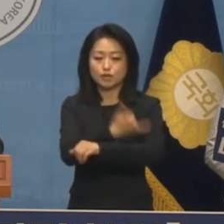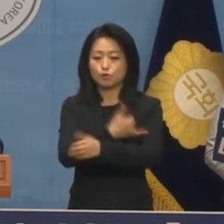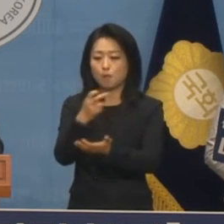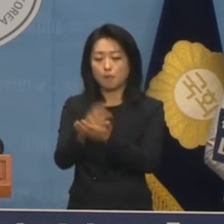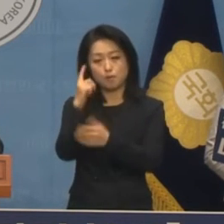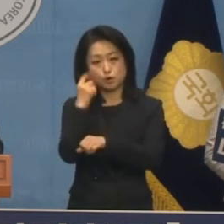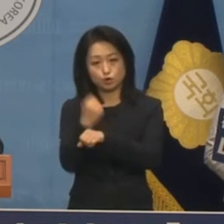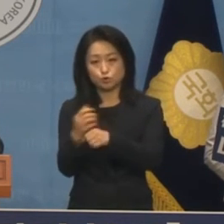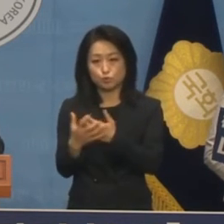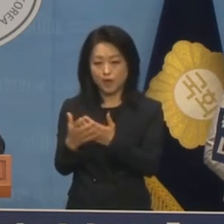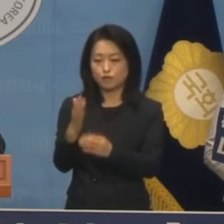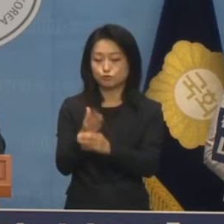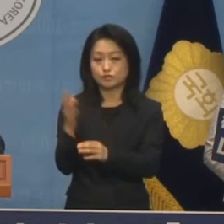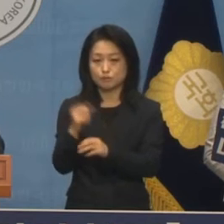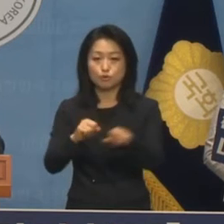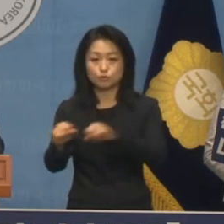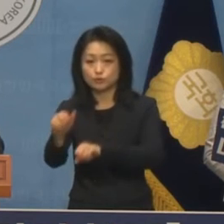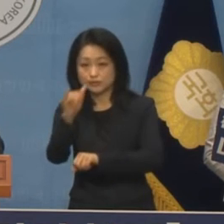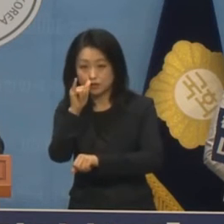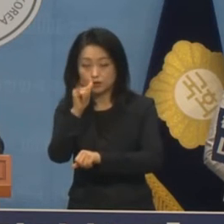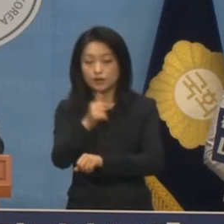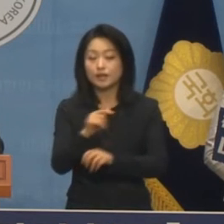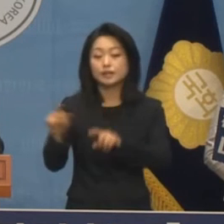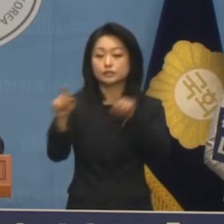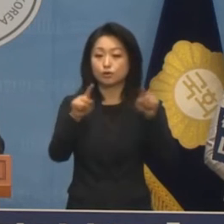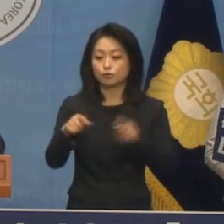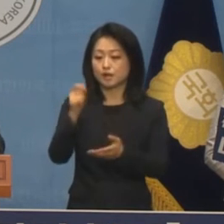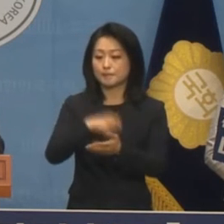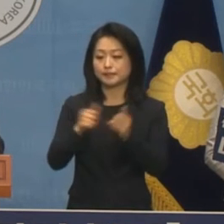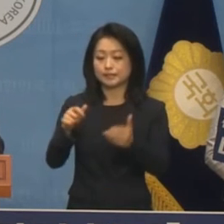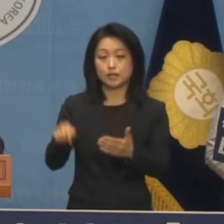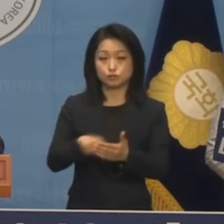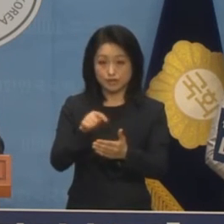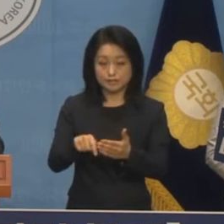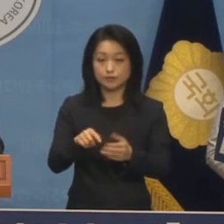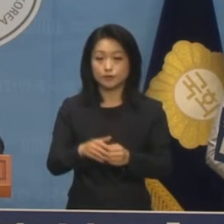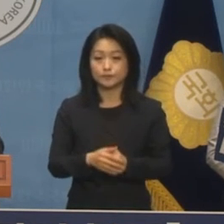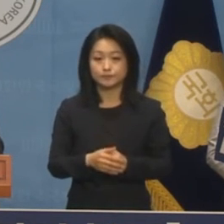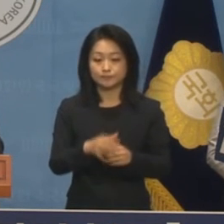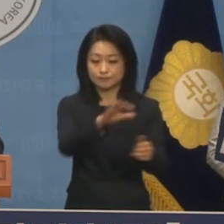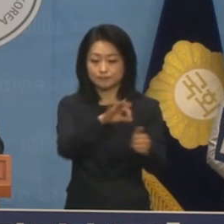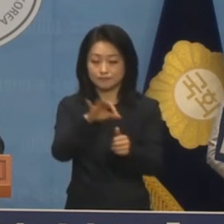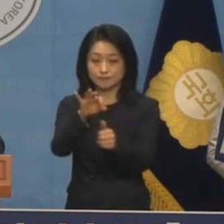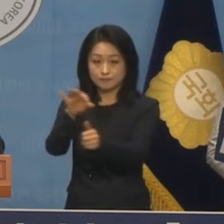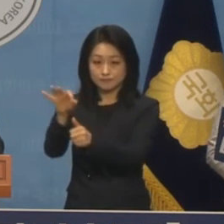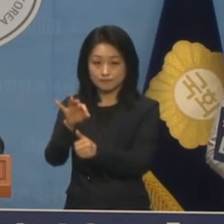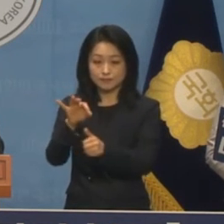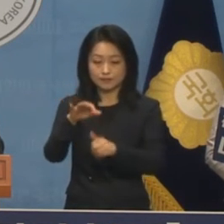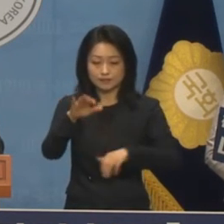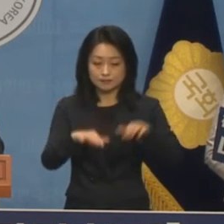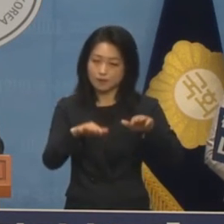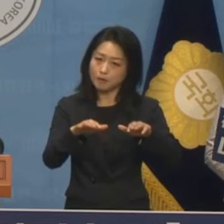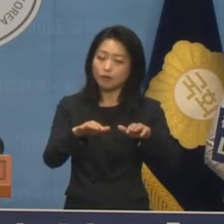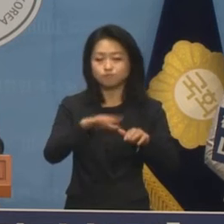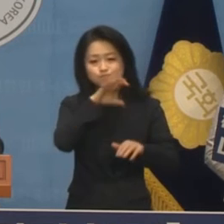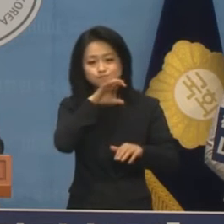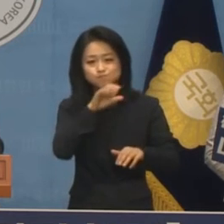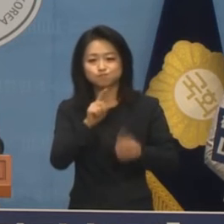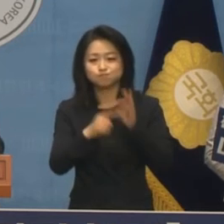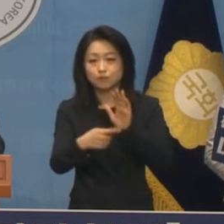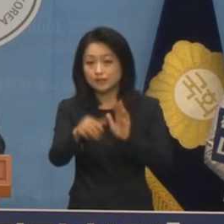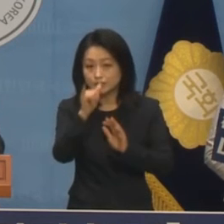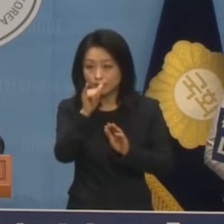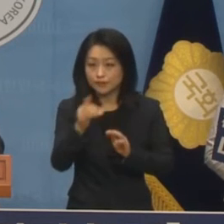있다는 우려도 큽니다. 전국 판사들 커뮤니티에서 불공정한 인사조치에 대한 불만들이 언론을 통해 터져나온 바